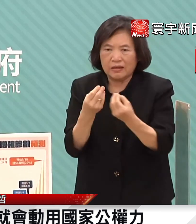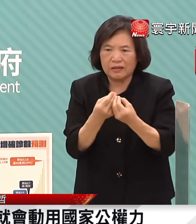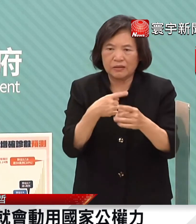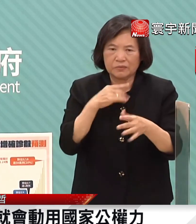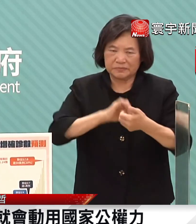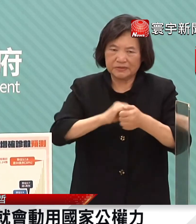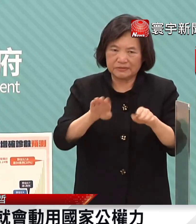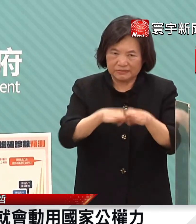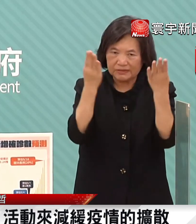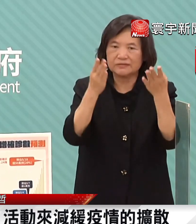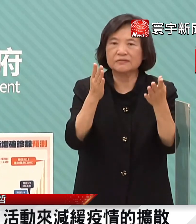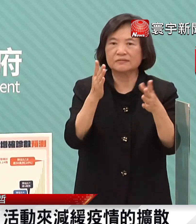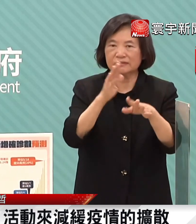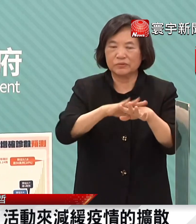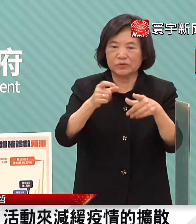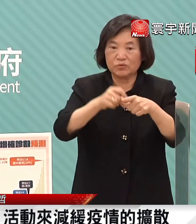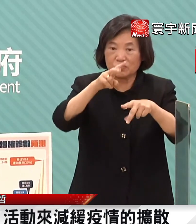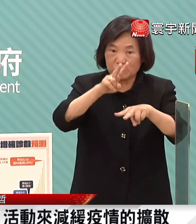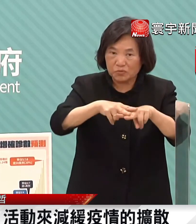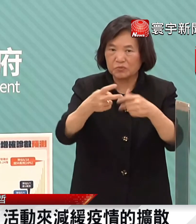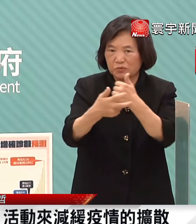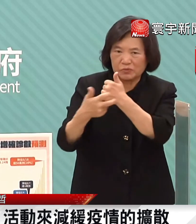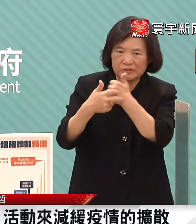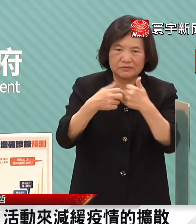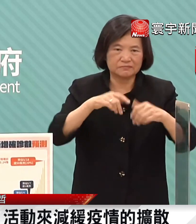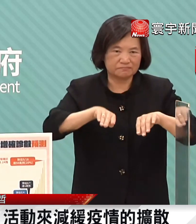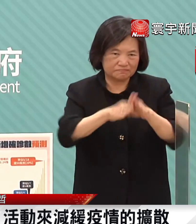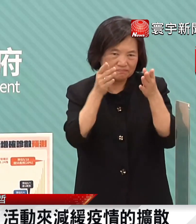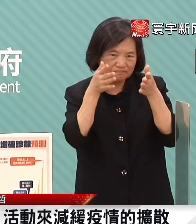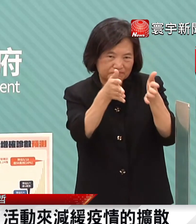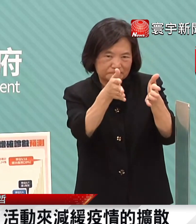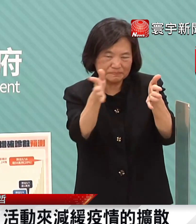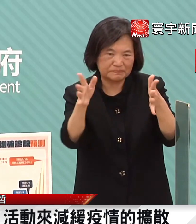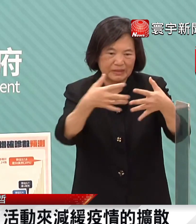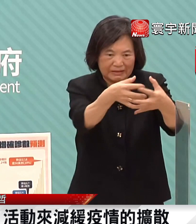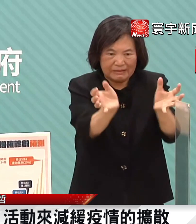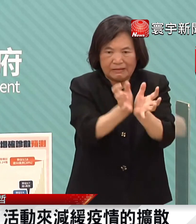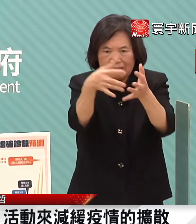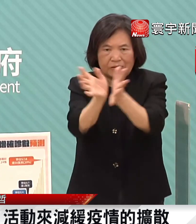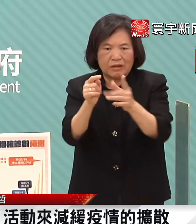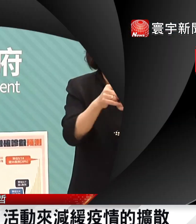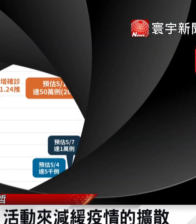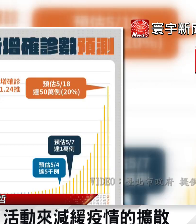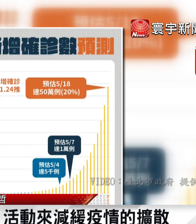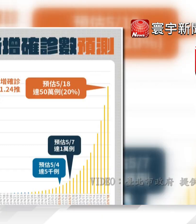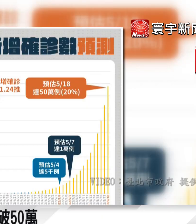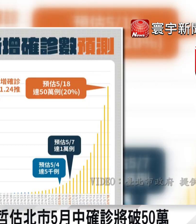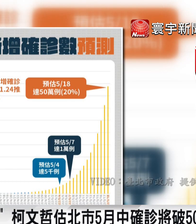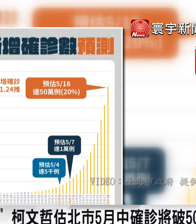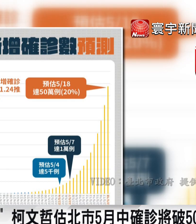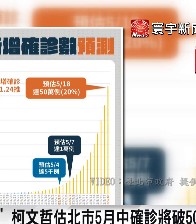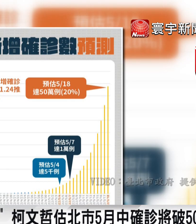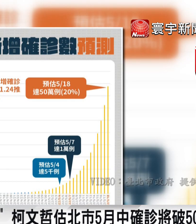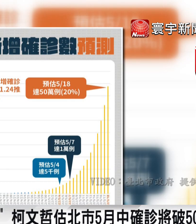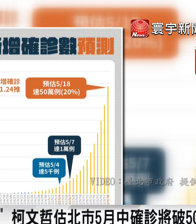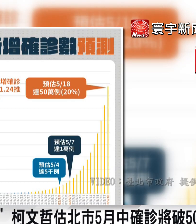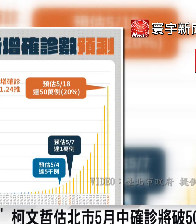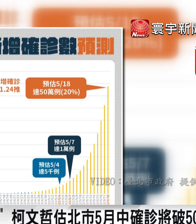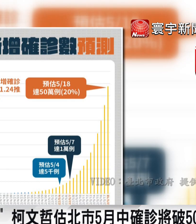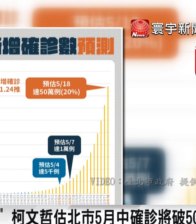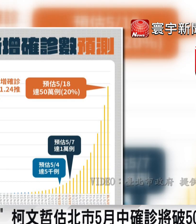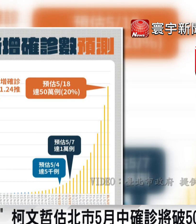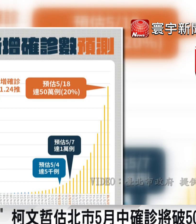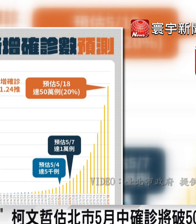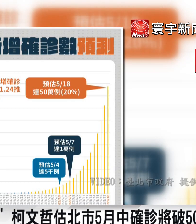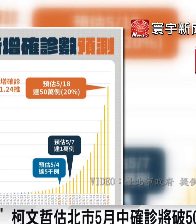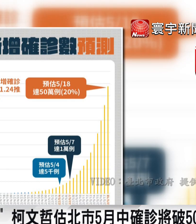制那个活动来减缓那个疫情的扩散。 北市更曝光疫情模型，